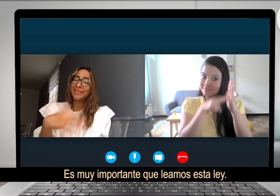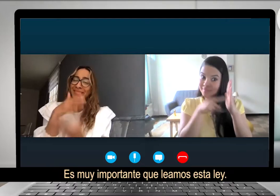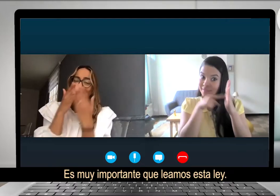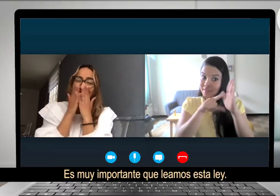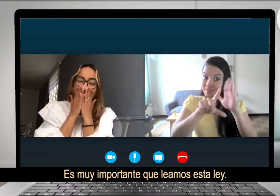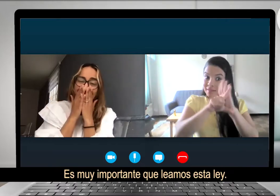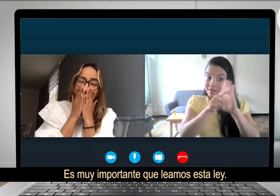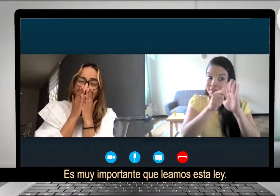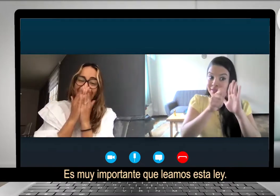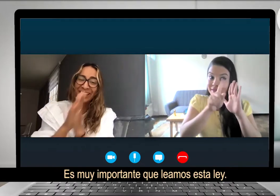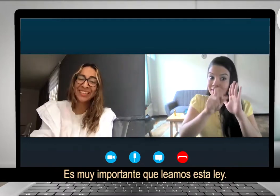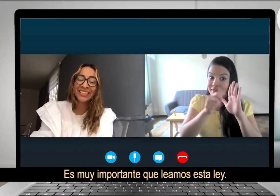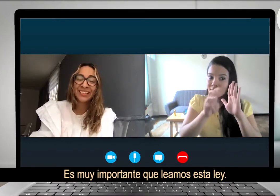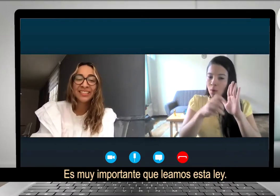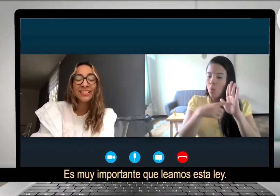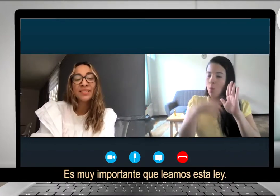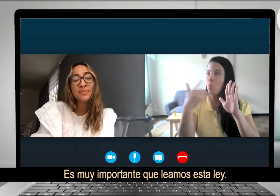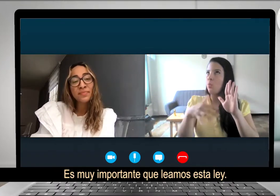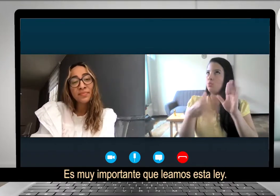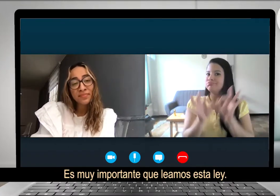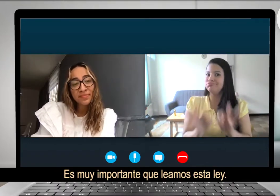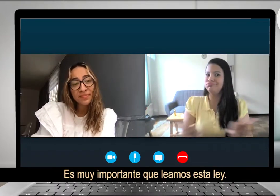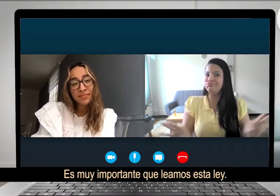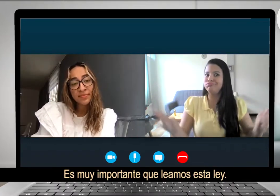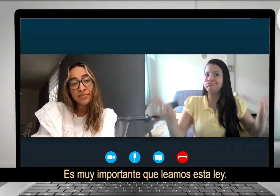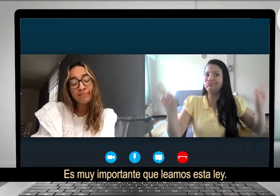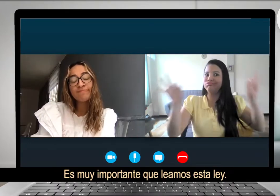Es muy importante que leamos esta ley.